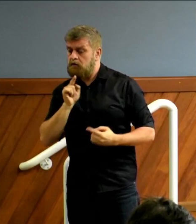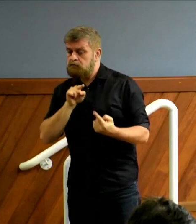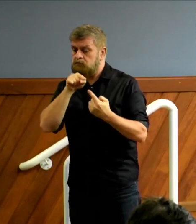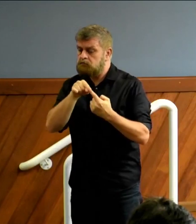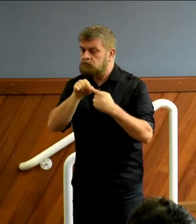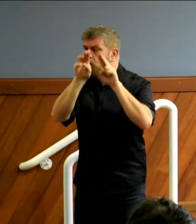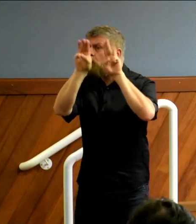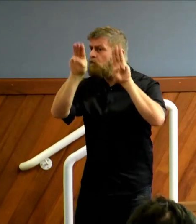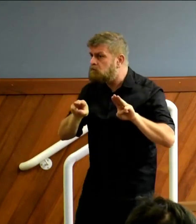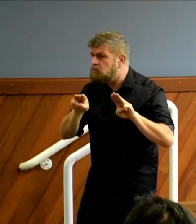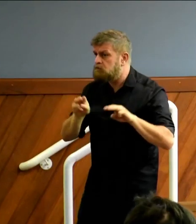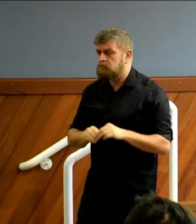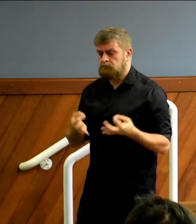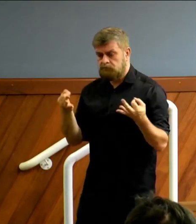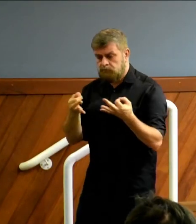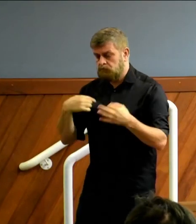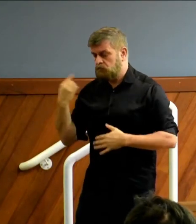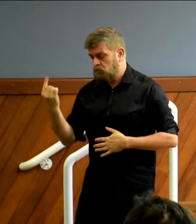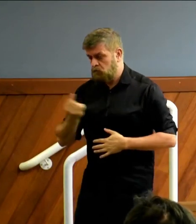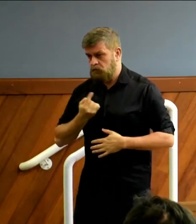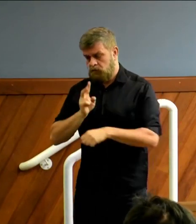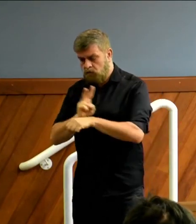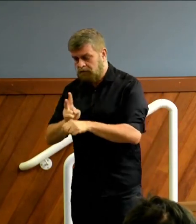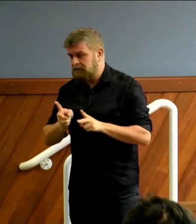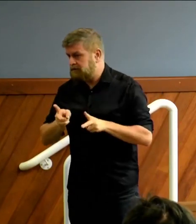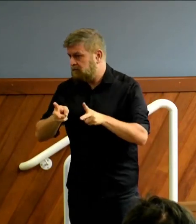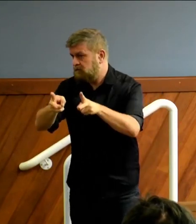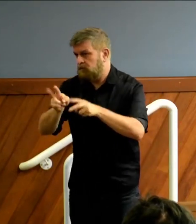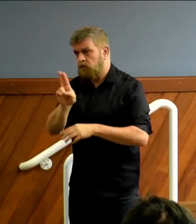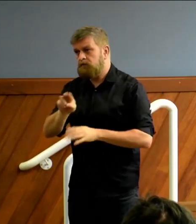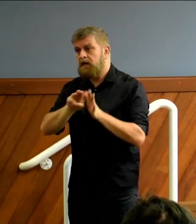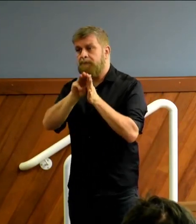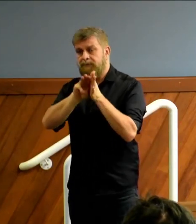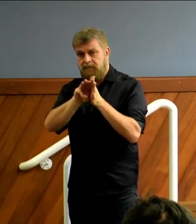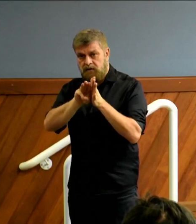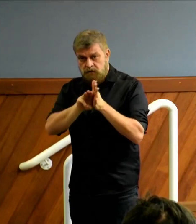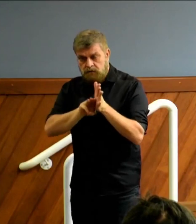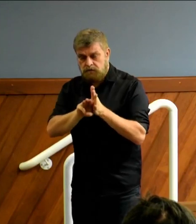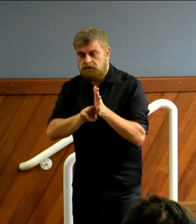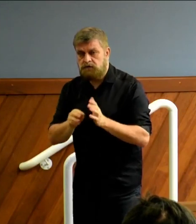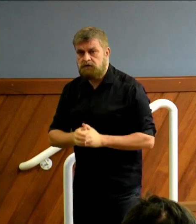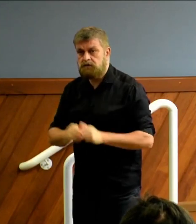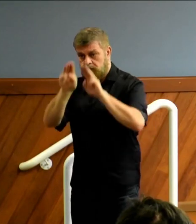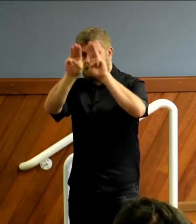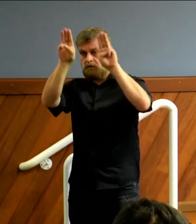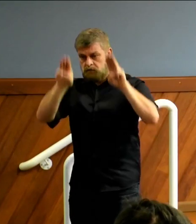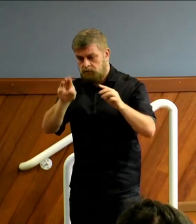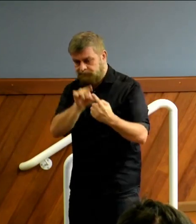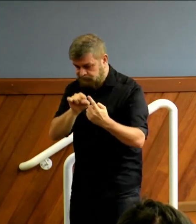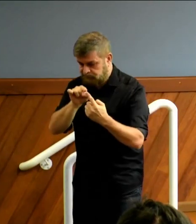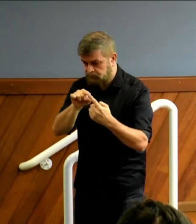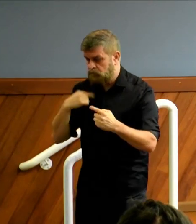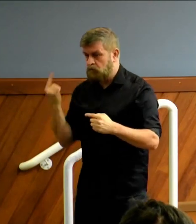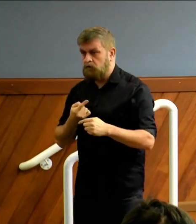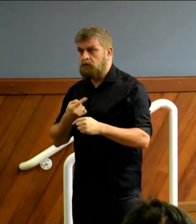museu? Então beleza, então nós vamos tocar isso sempre, nós vamos utilizar a metodologia da museologia. Nós somos